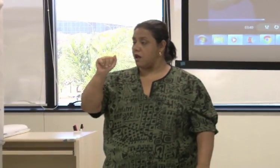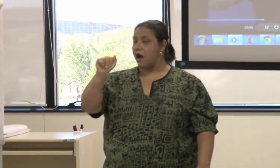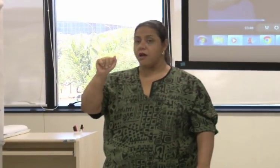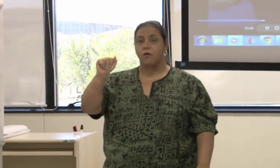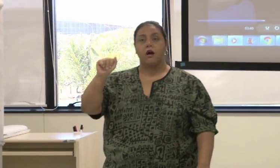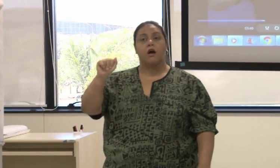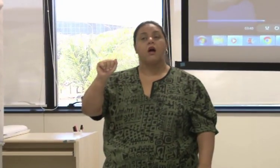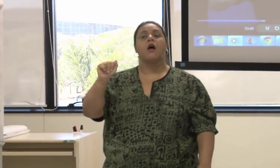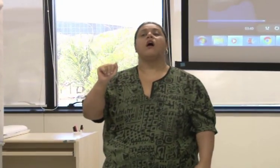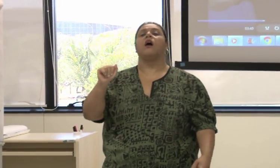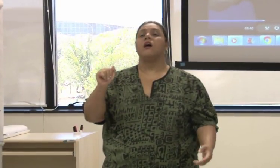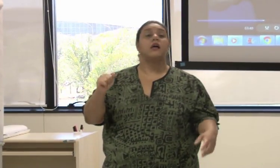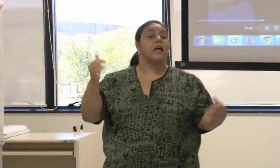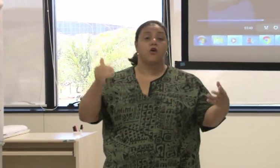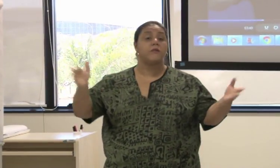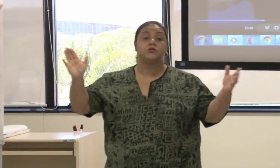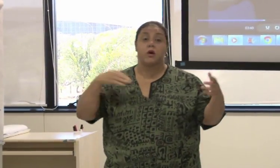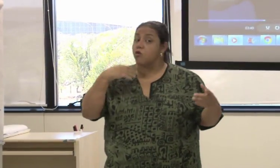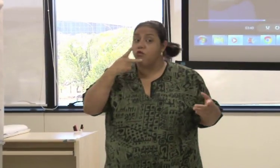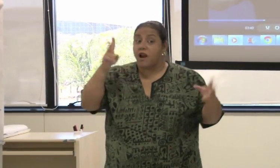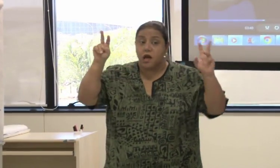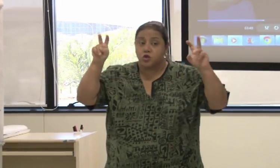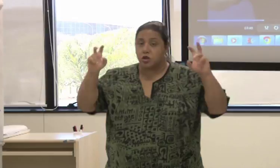Aí eu... E ele começou, eu não falei o título.